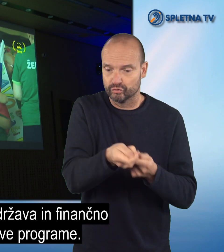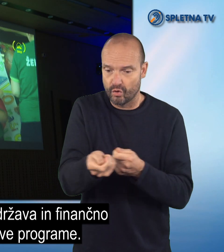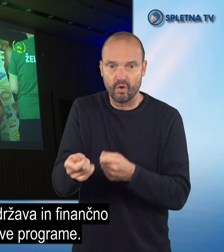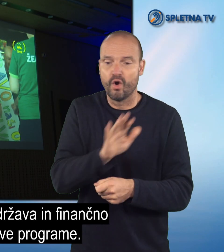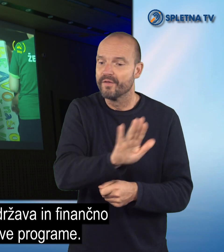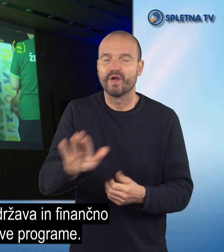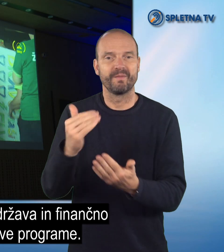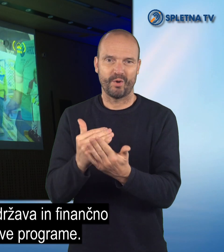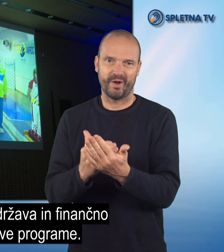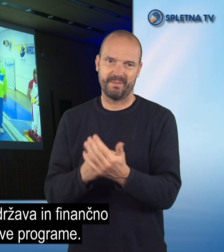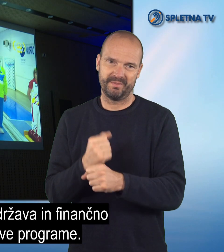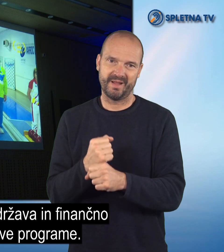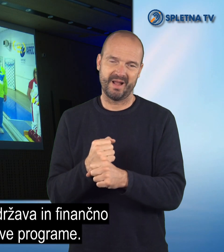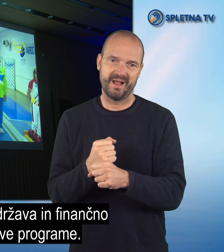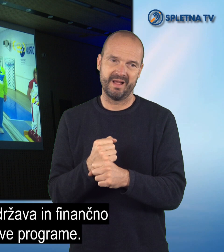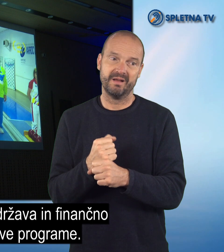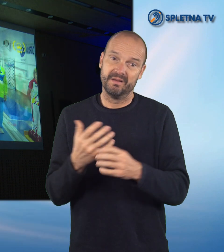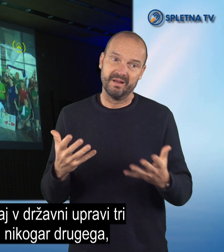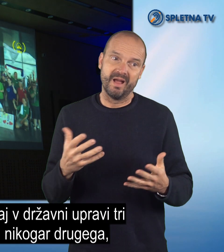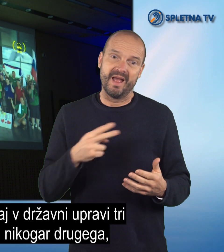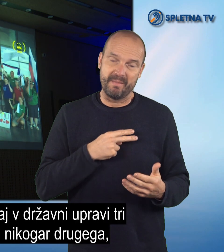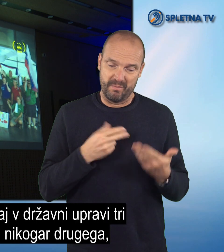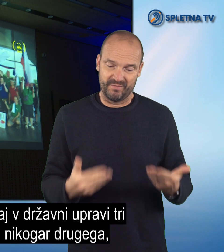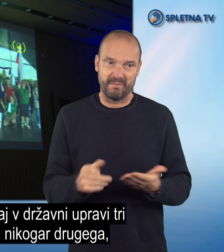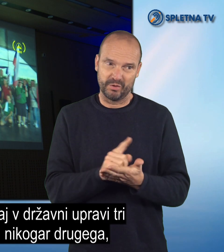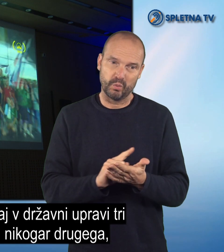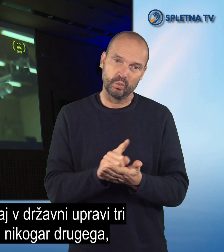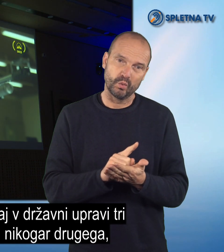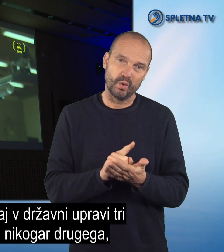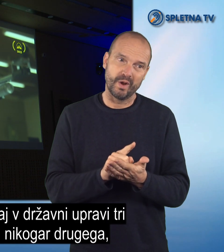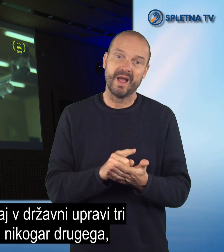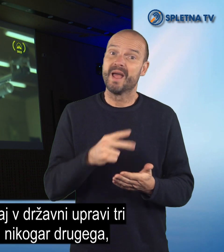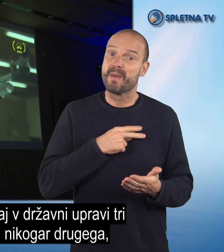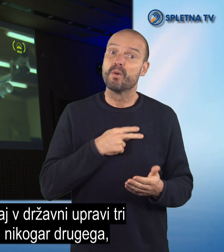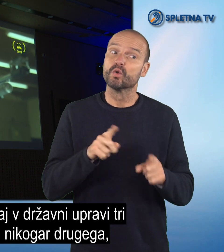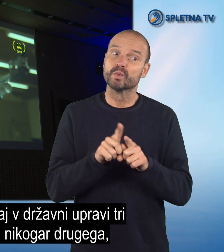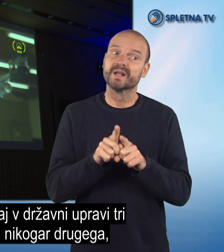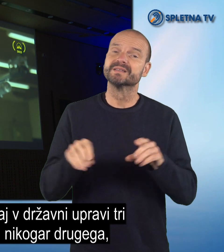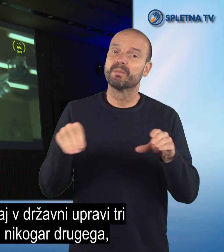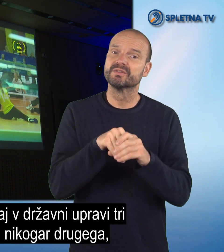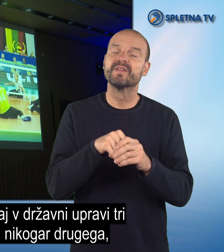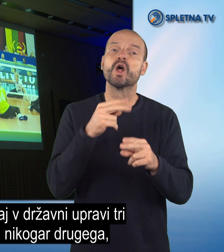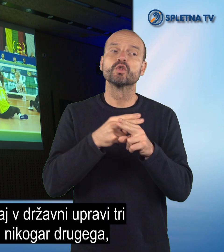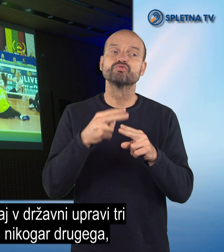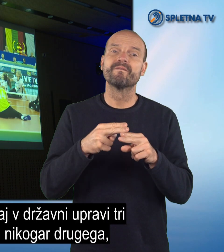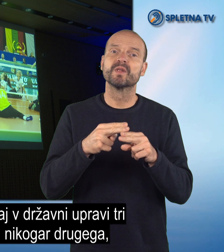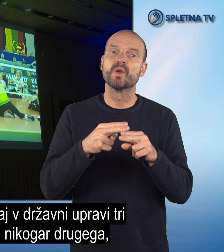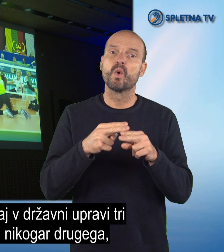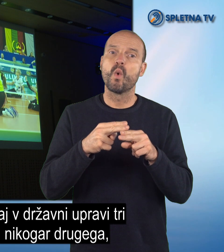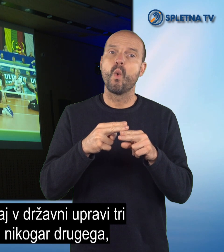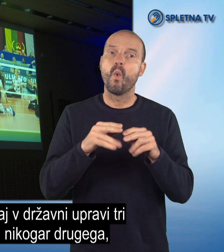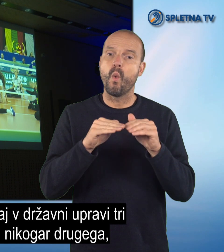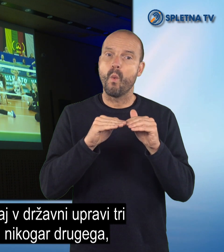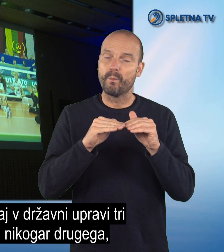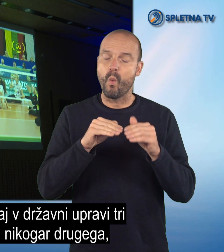pomoč njihovimi programi. Tako da imamo v tem trenutku prav zaposlene v državni